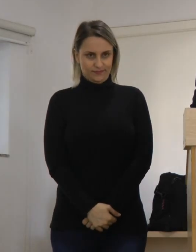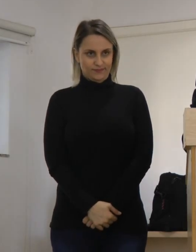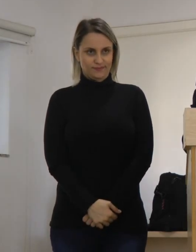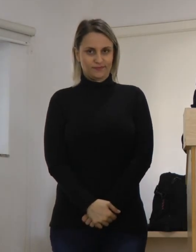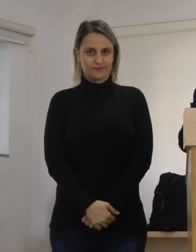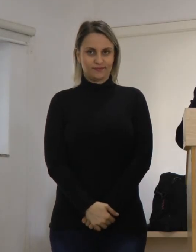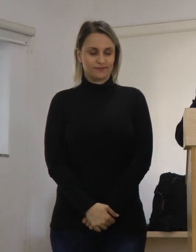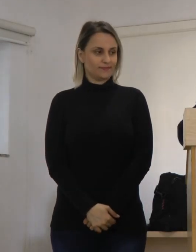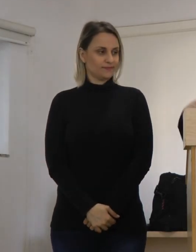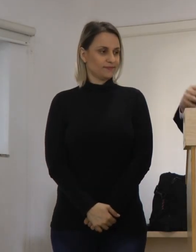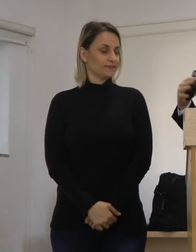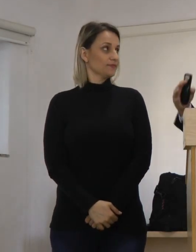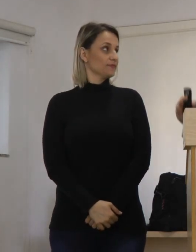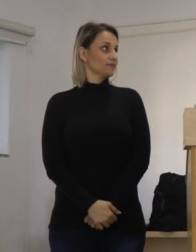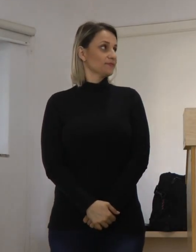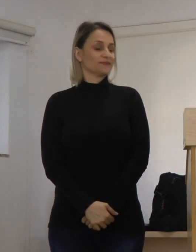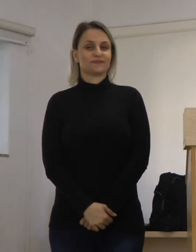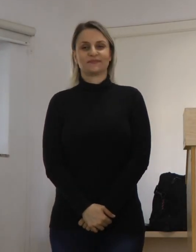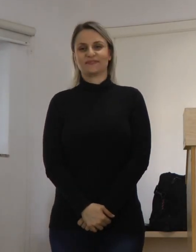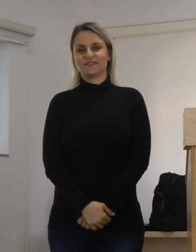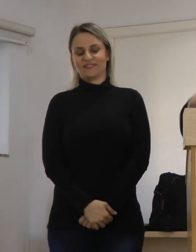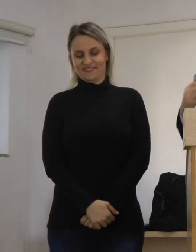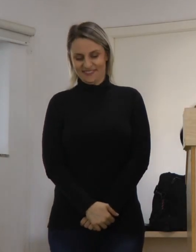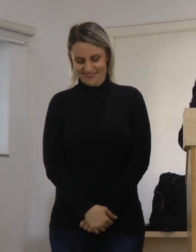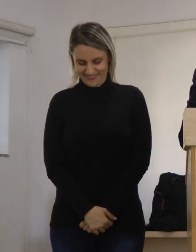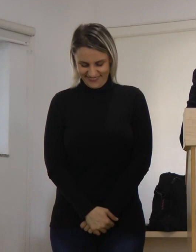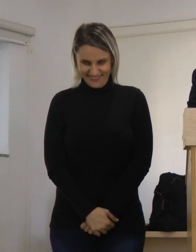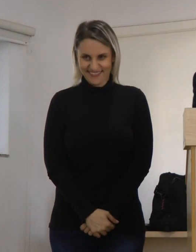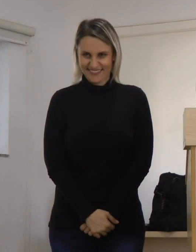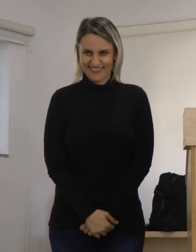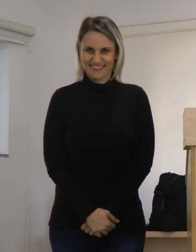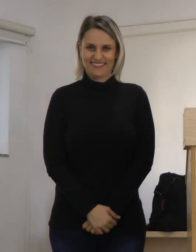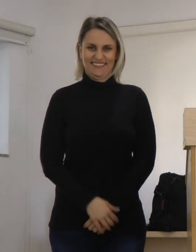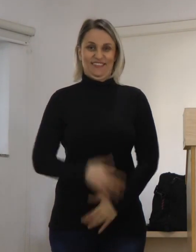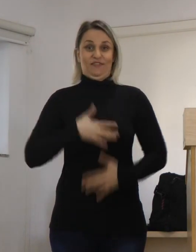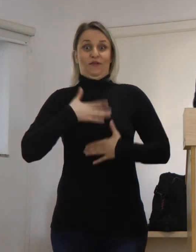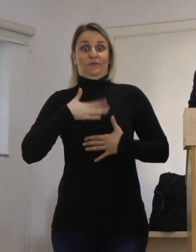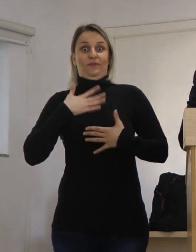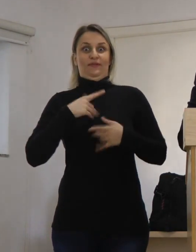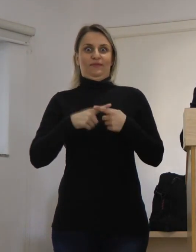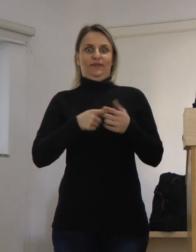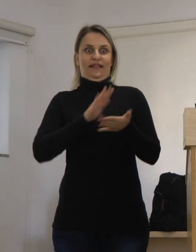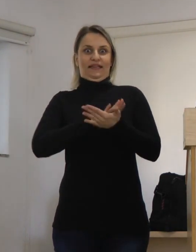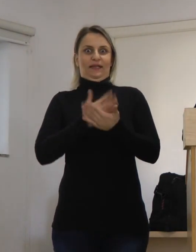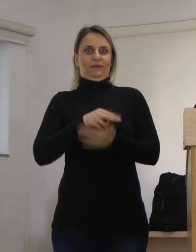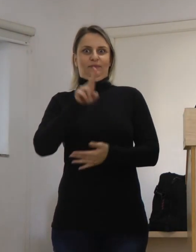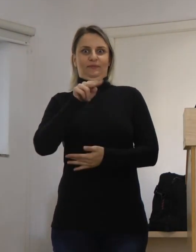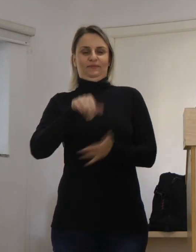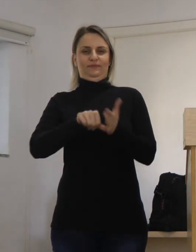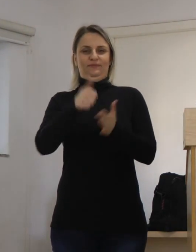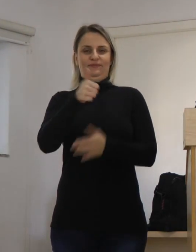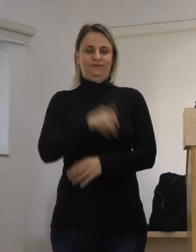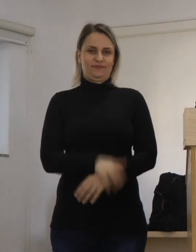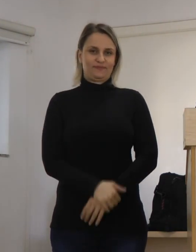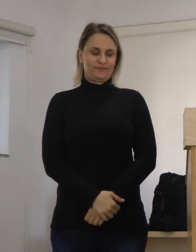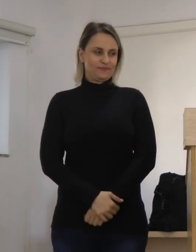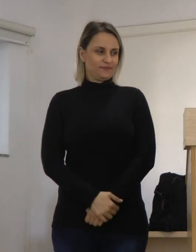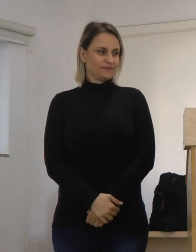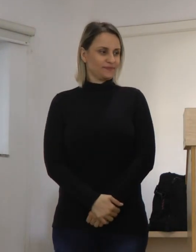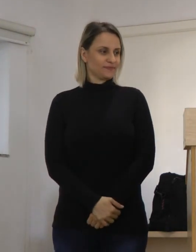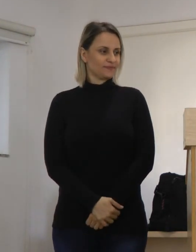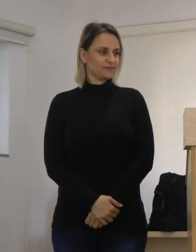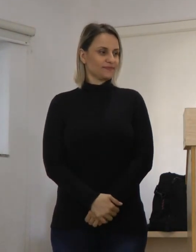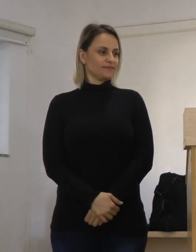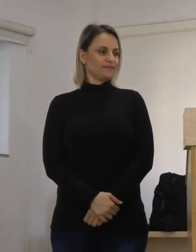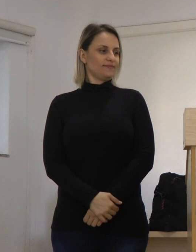Esqueci até dos slides, fiquei até empolgado aqui com a Natália, né? De passar e vocês lerem também, porque tem. Não é? Bom, agora a gente vai